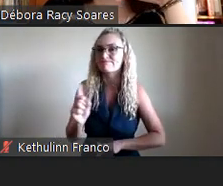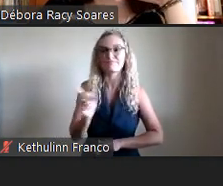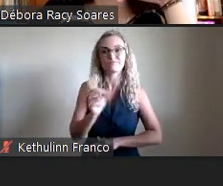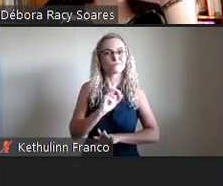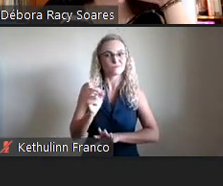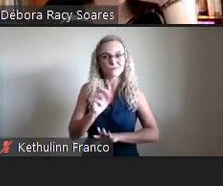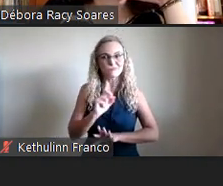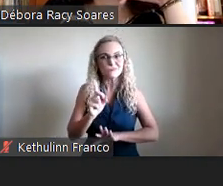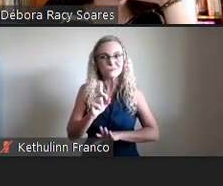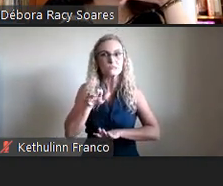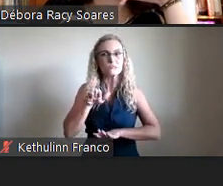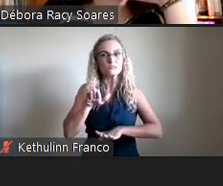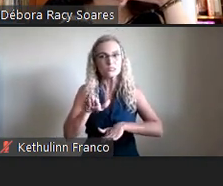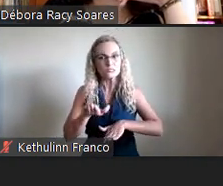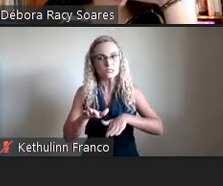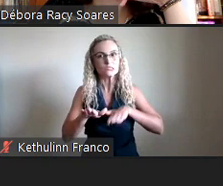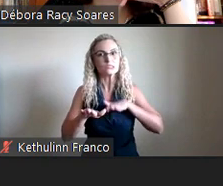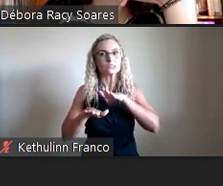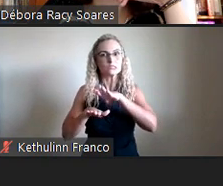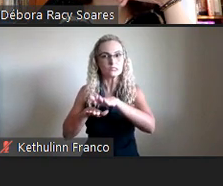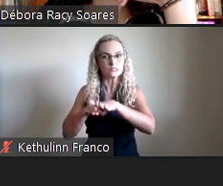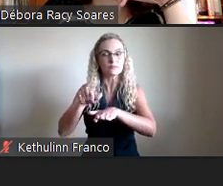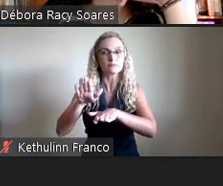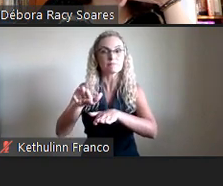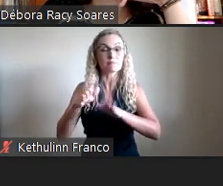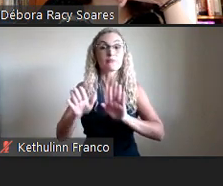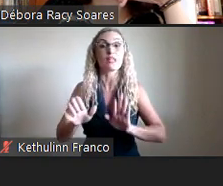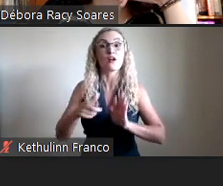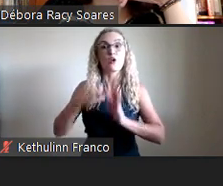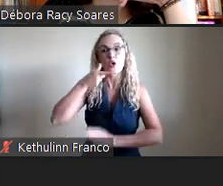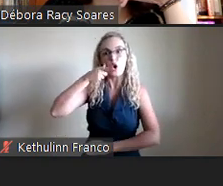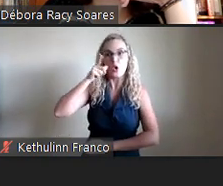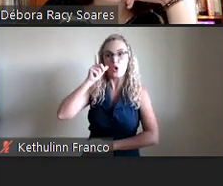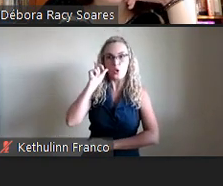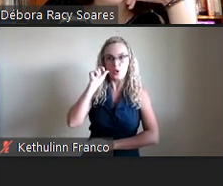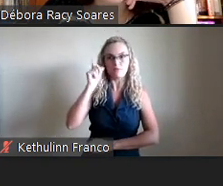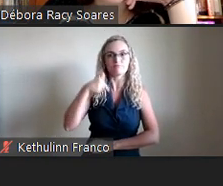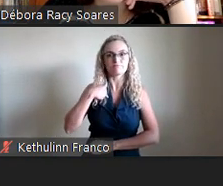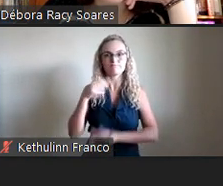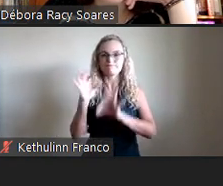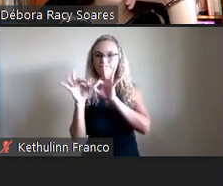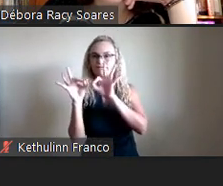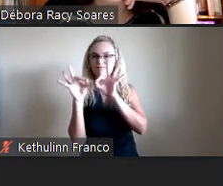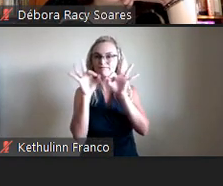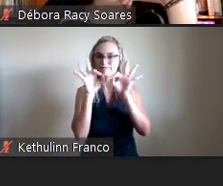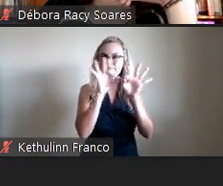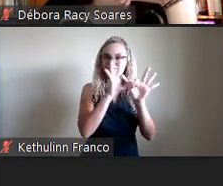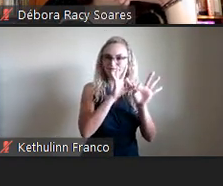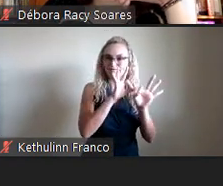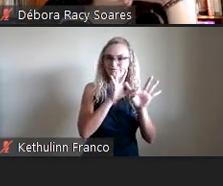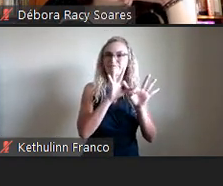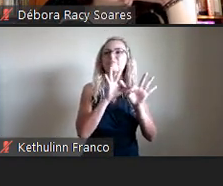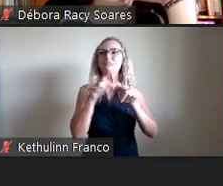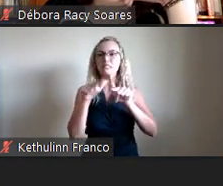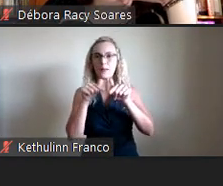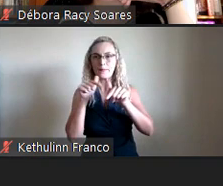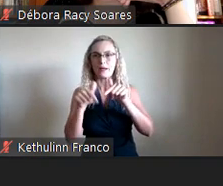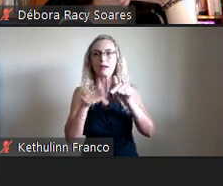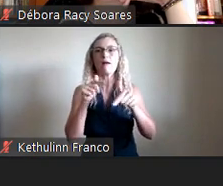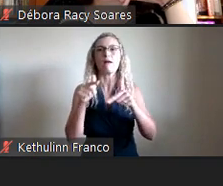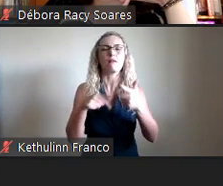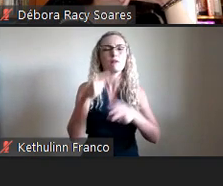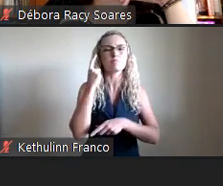assistir um pouquinho das apresentações dos professores, e há muito trabalho sendo feito com a língua